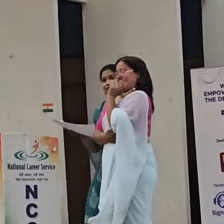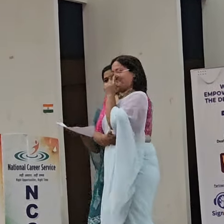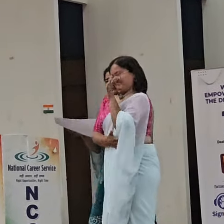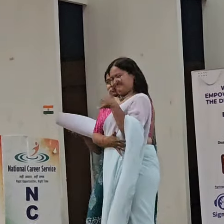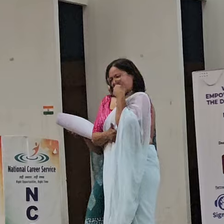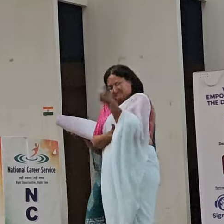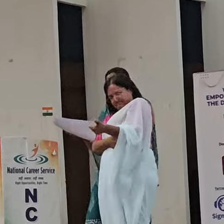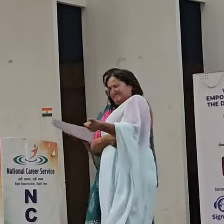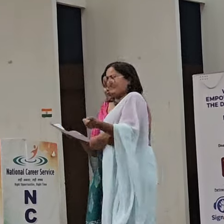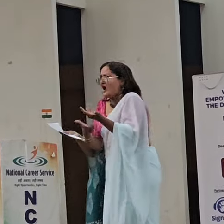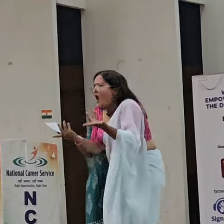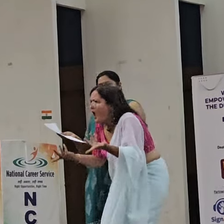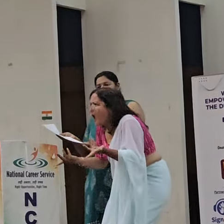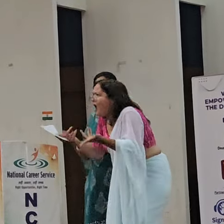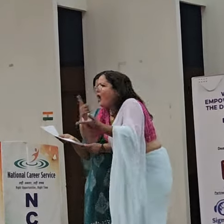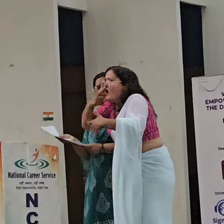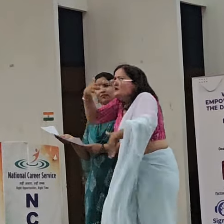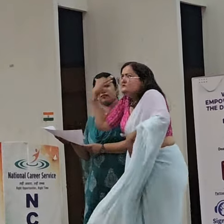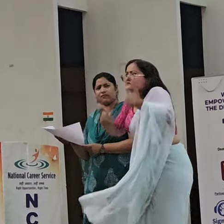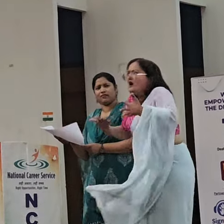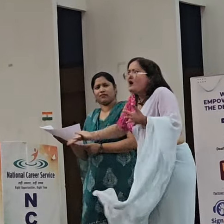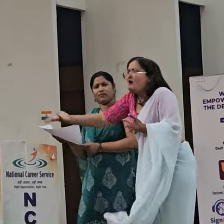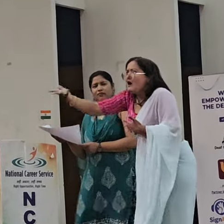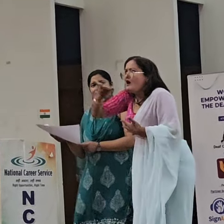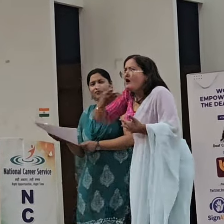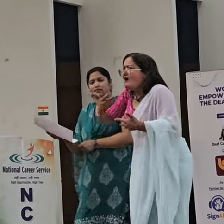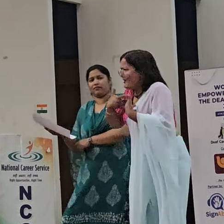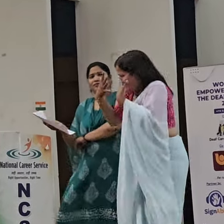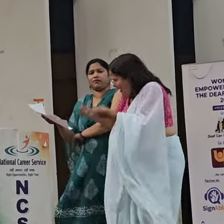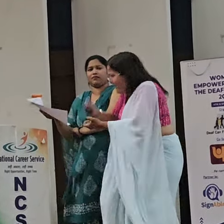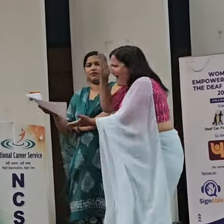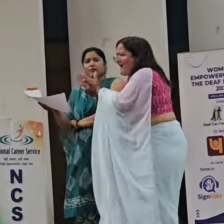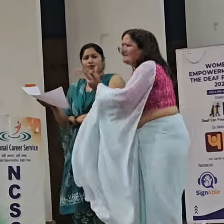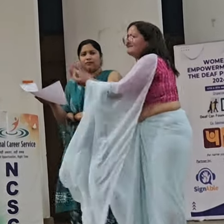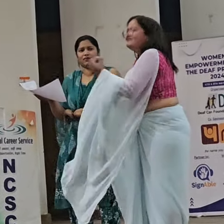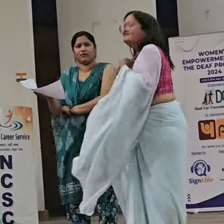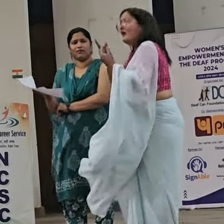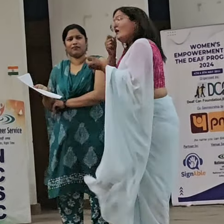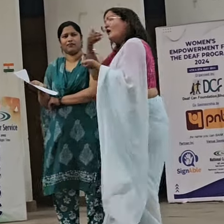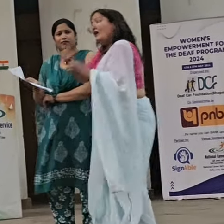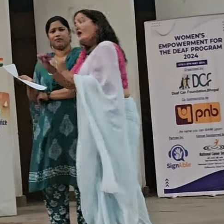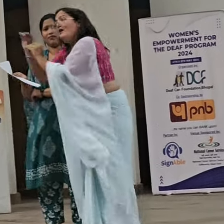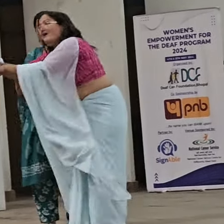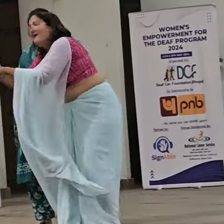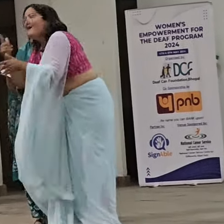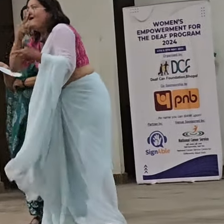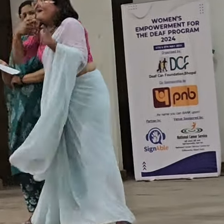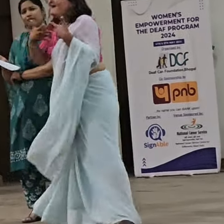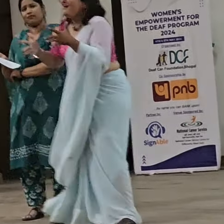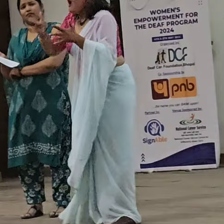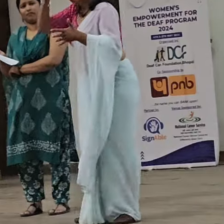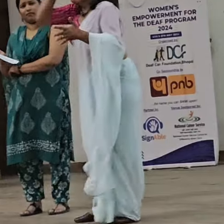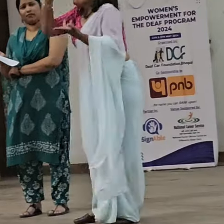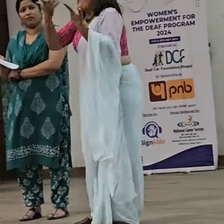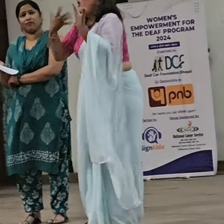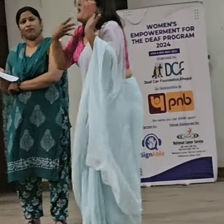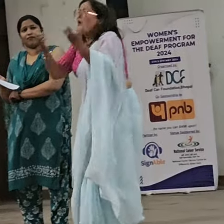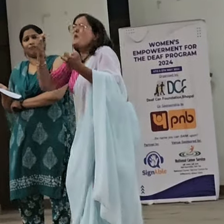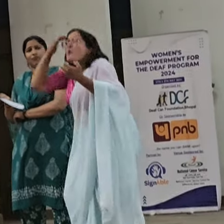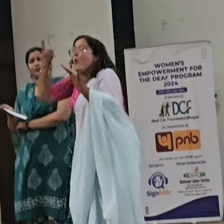कि काफी बार क्या होता है कि हम बोलते हैं कि जो खानदानी प्रॉपर्टी है उसमें मतलब लड़कों का हक है, काफी बार लड़कियों को उनके ऊपर समानता का अधिकार नहीं